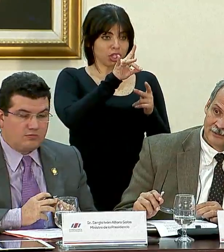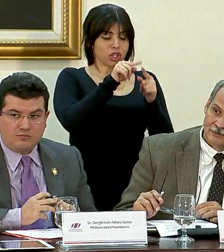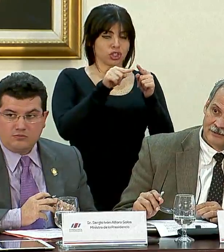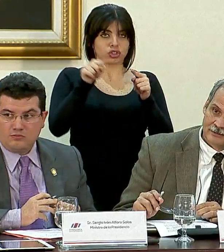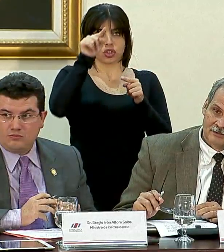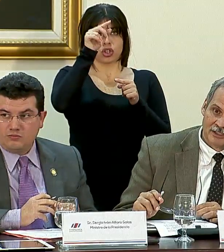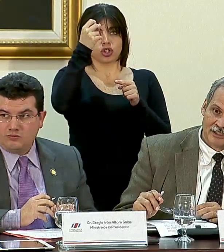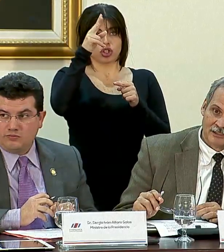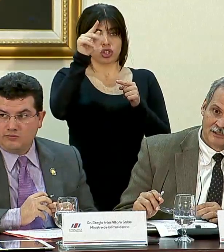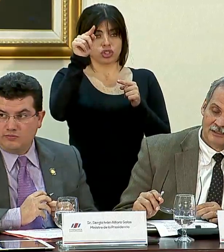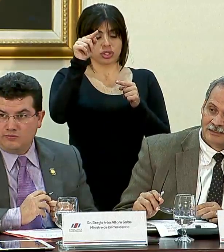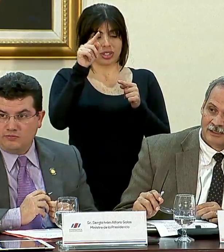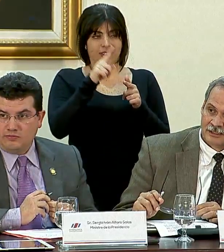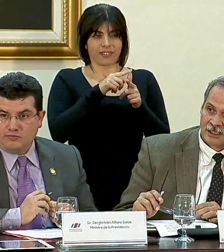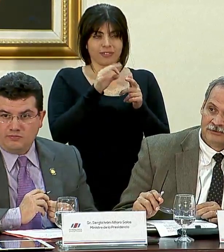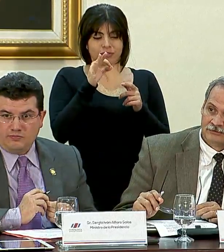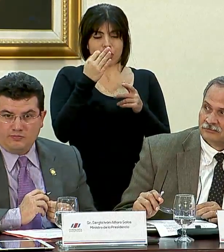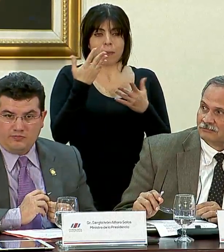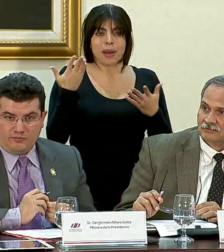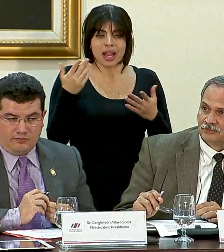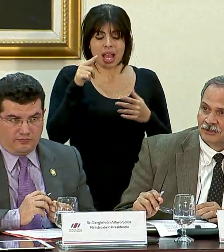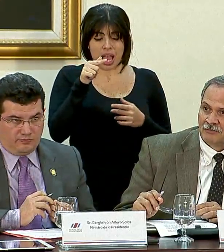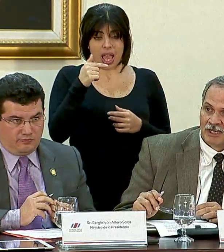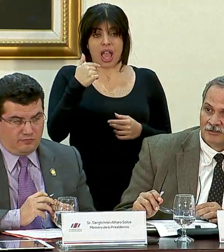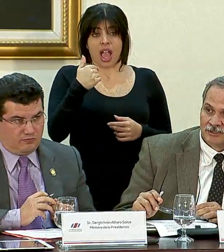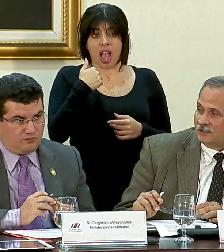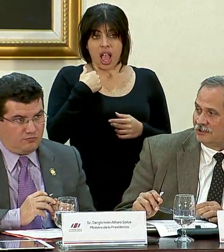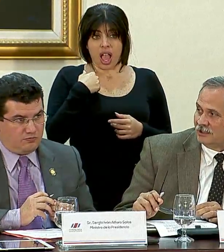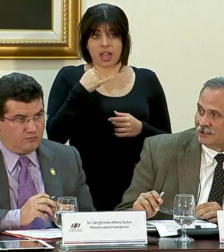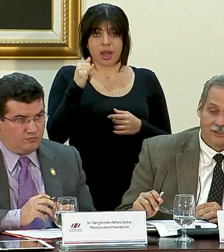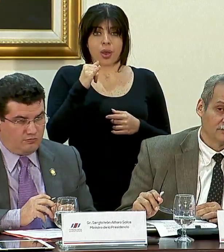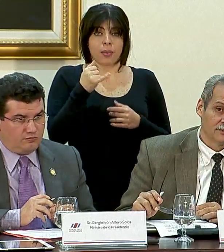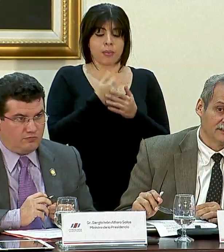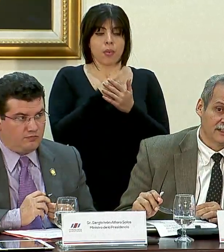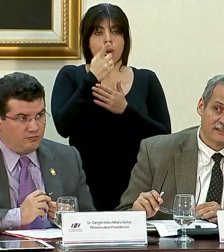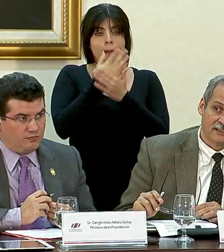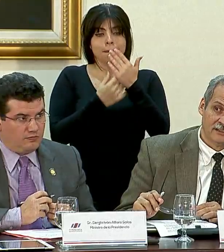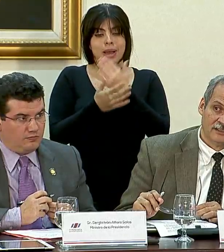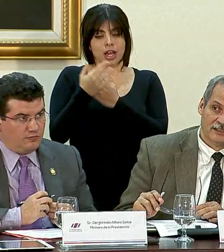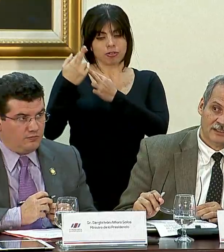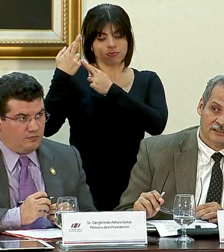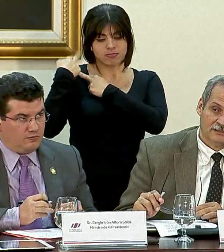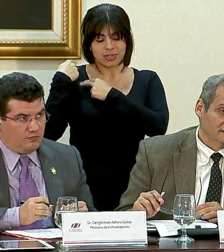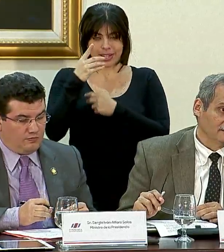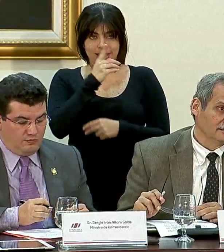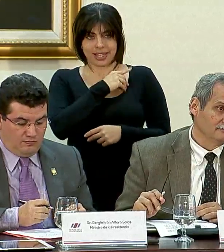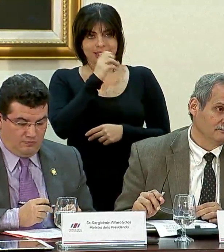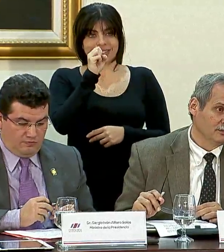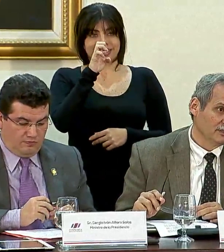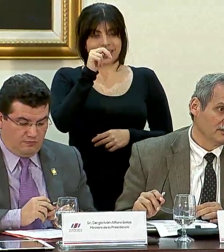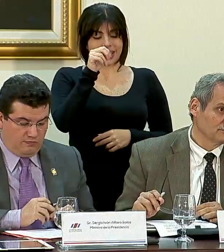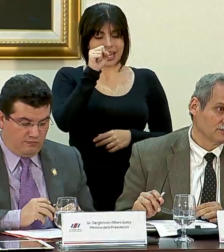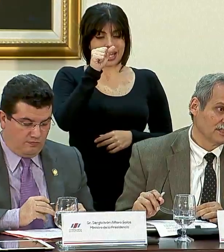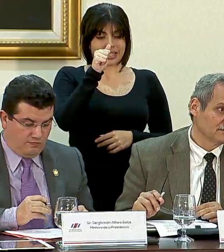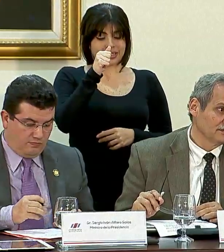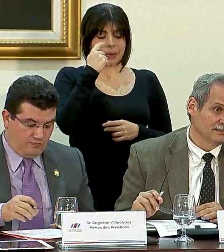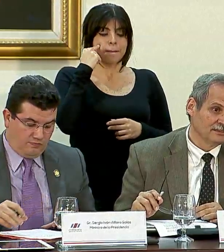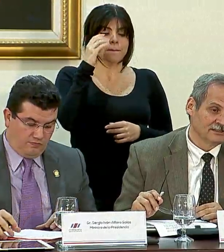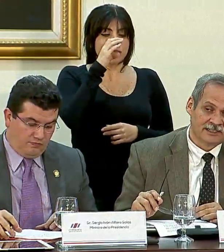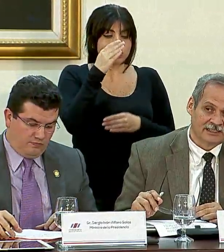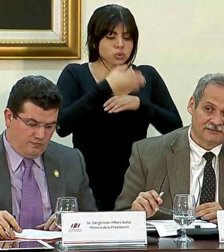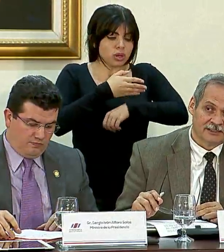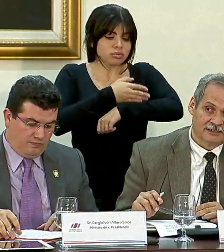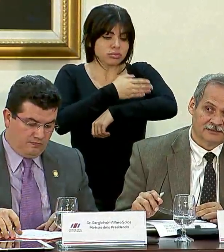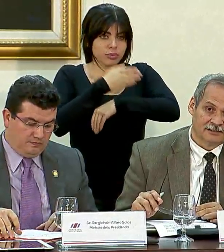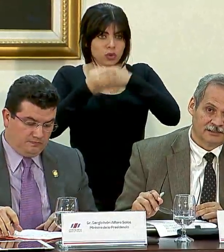12, de manera que ahí hay una mano del director del SENASA en mejorar los procesos